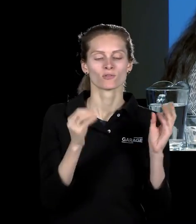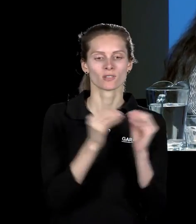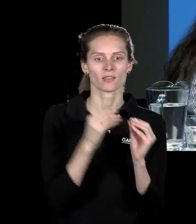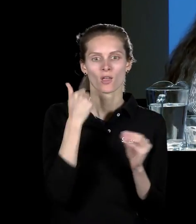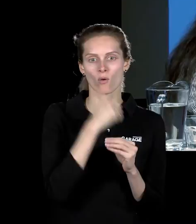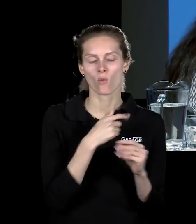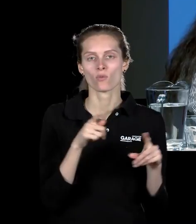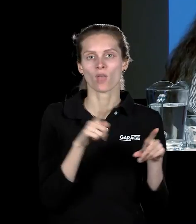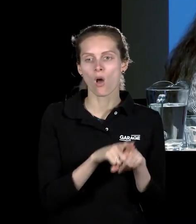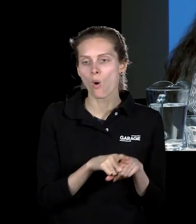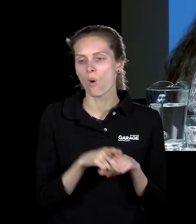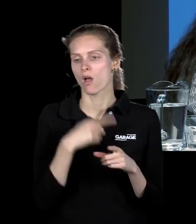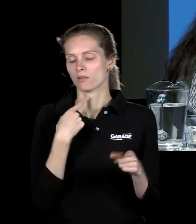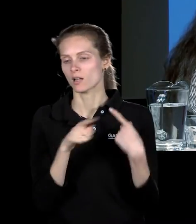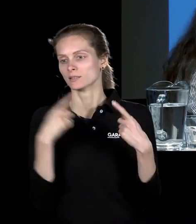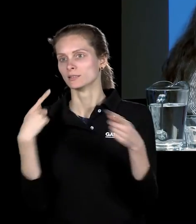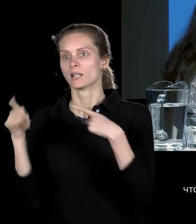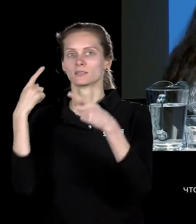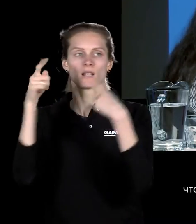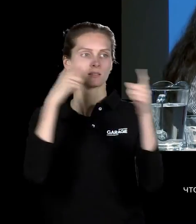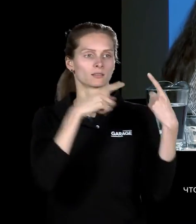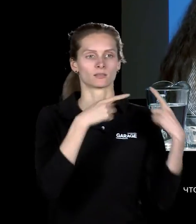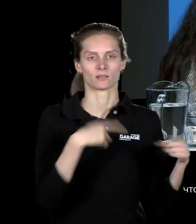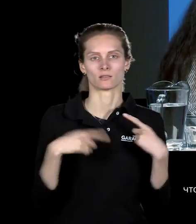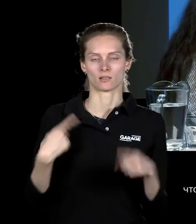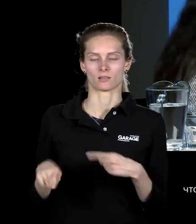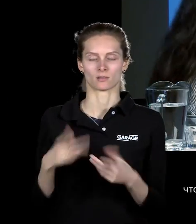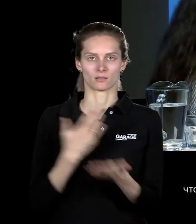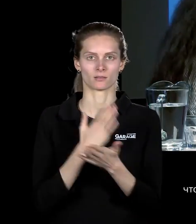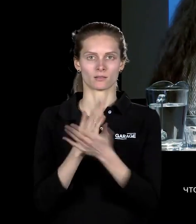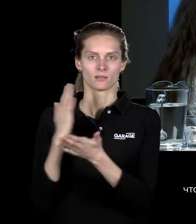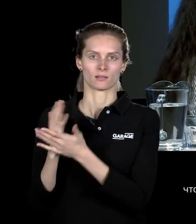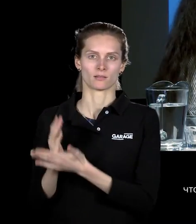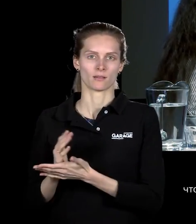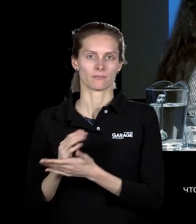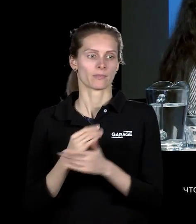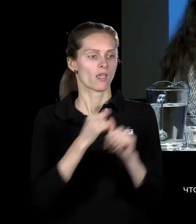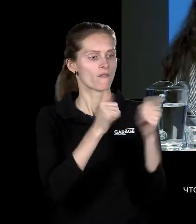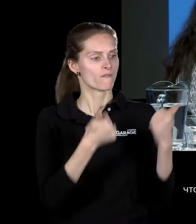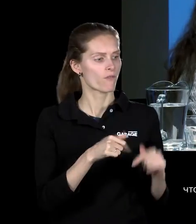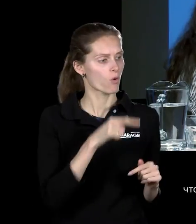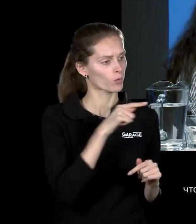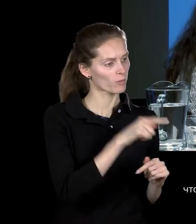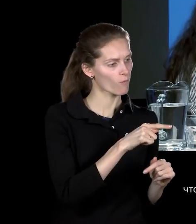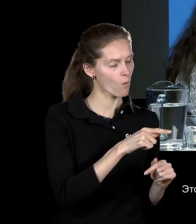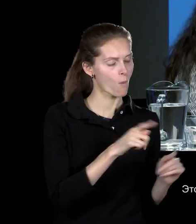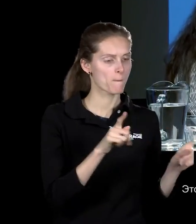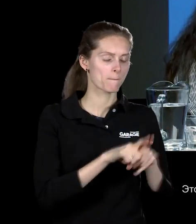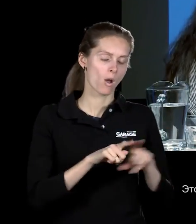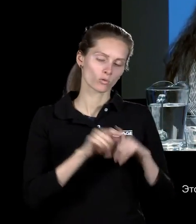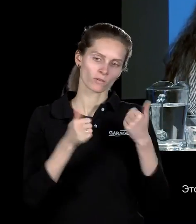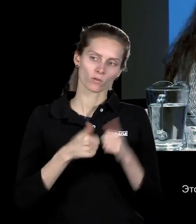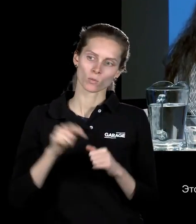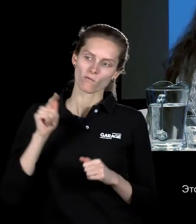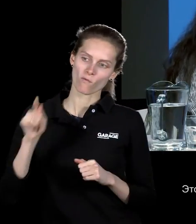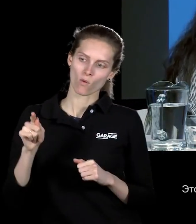по принципу, какие они бывают разные, интересны, и как интересно, что вот эта форма в этом углу похожа на форму в другом углу. Вот как,